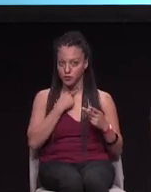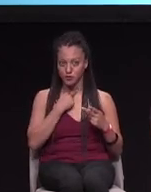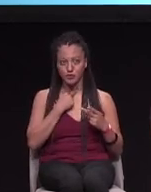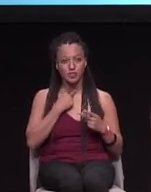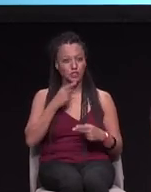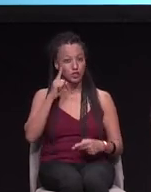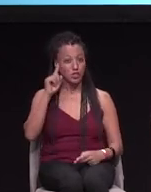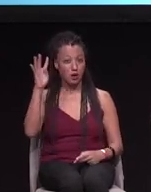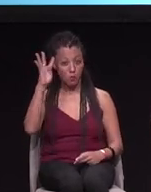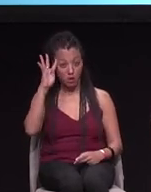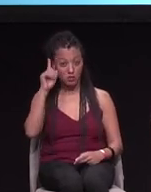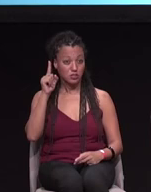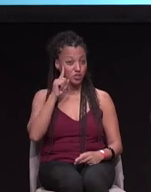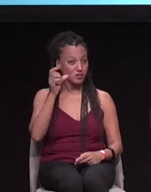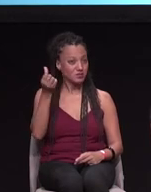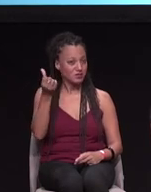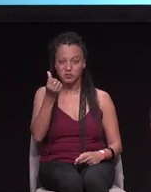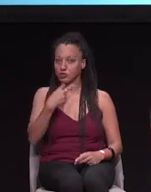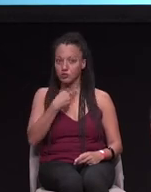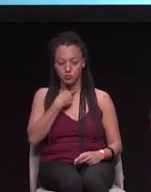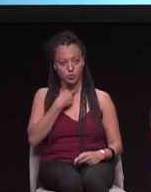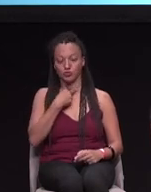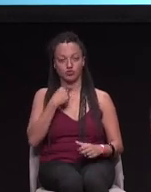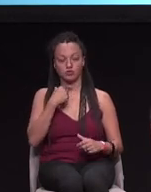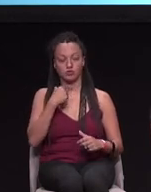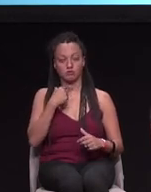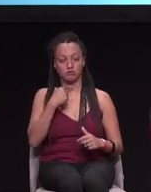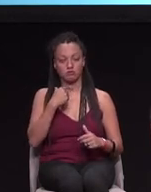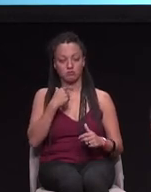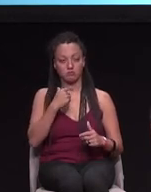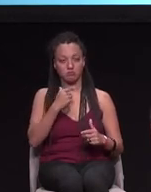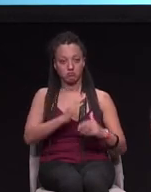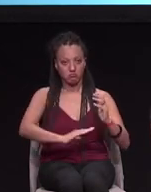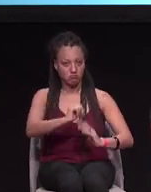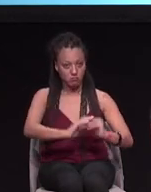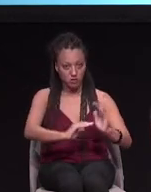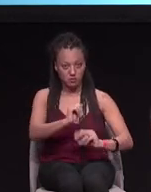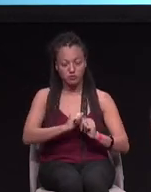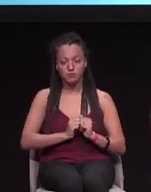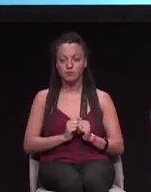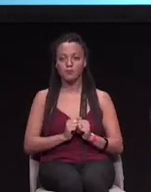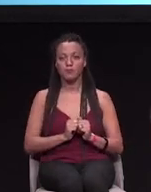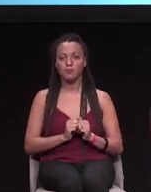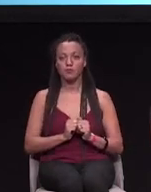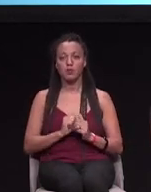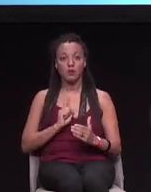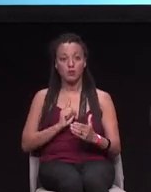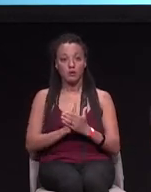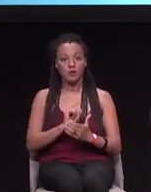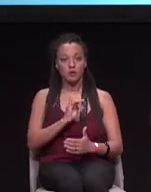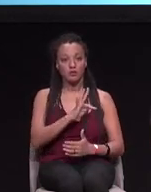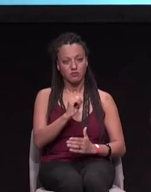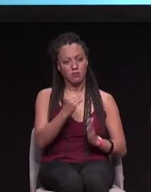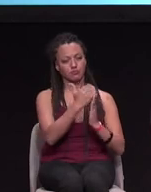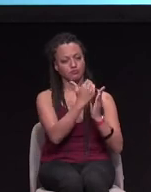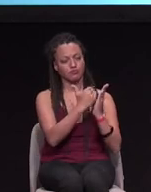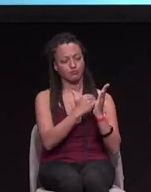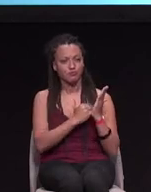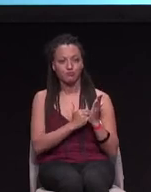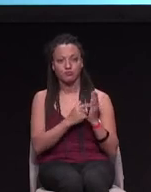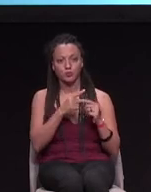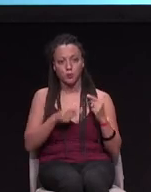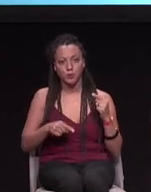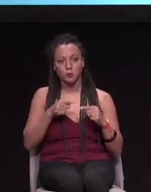quarta e guardo a sexta eu depois com essa iniciação enfático e outras proibições né